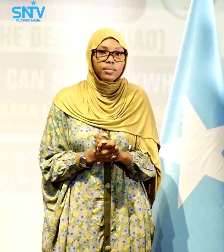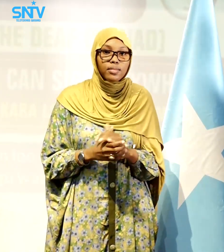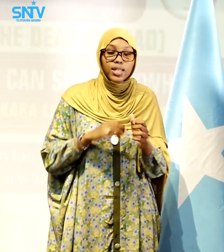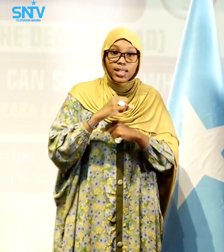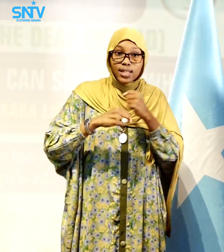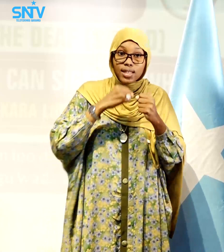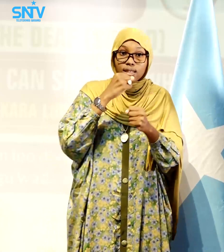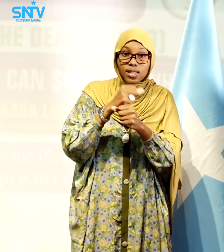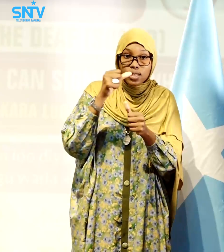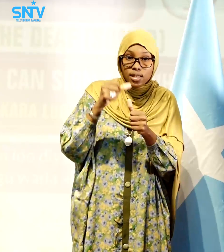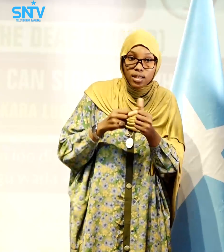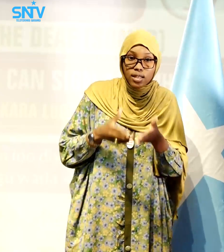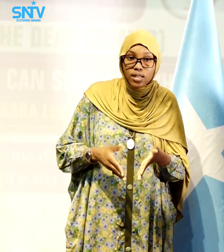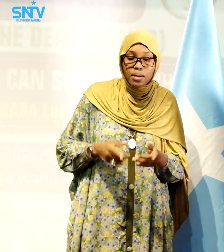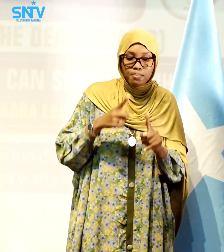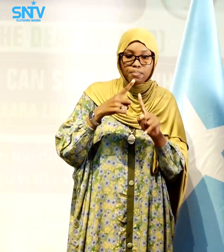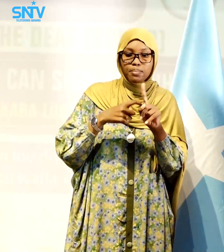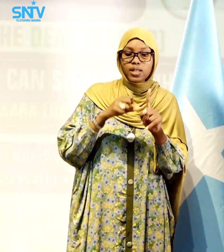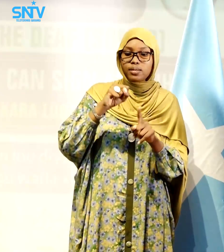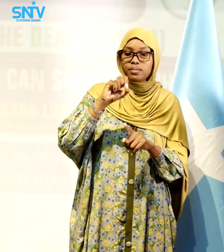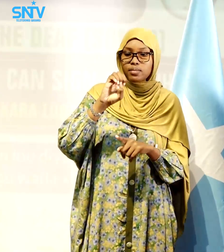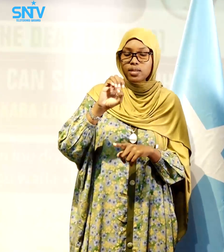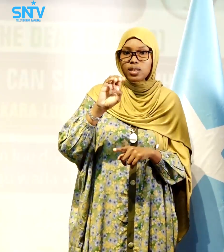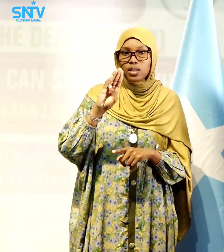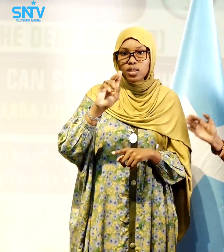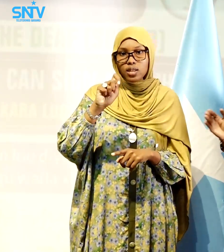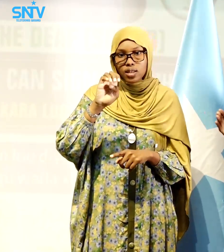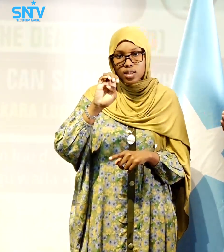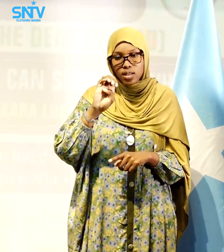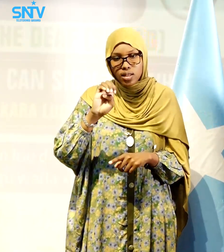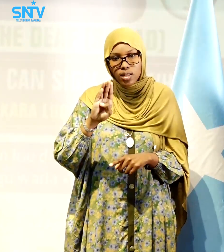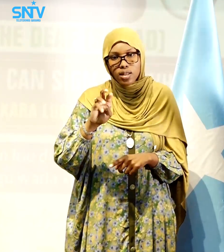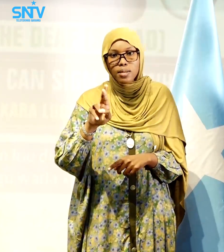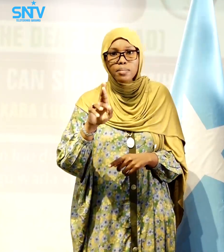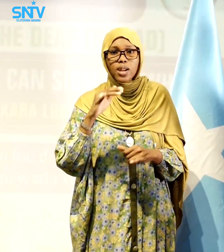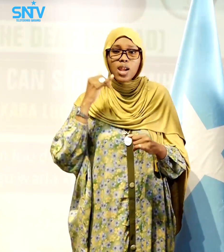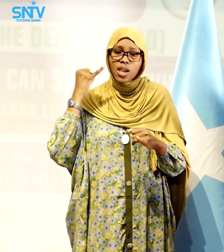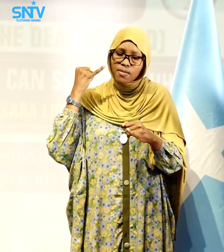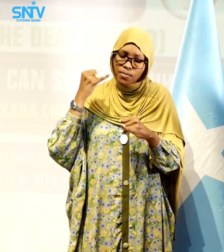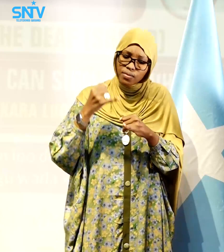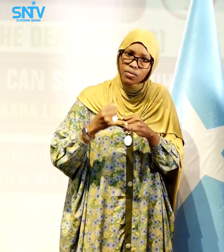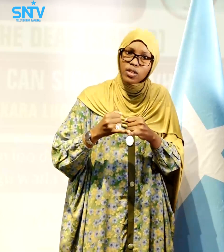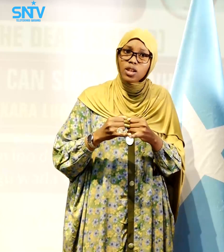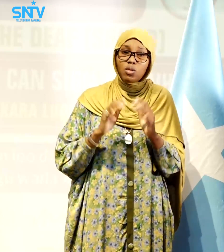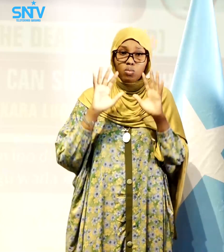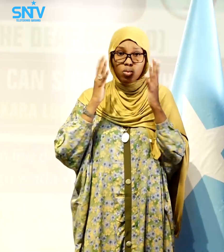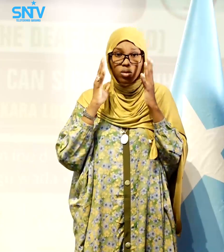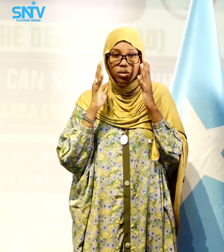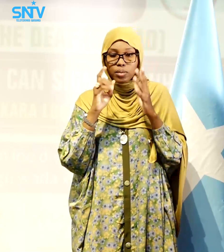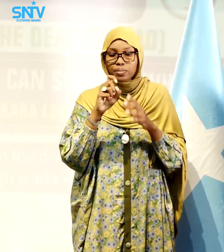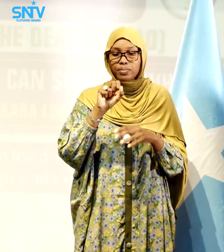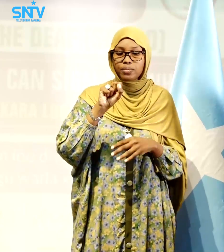sanad kasta bisha September آخر كذا وحلو دبلدغا